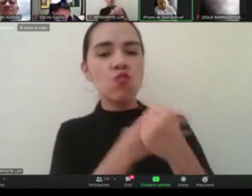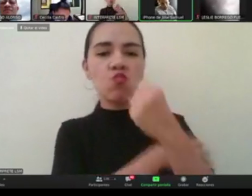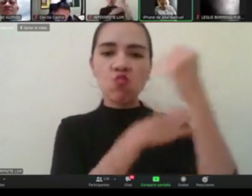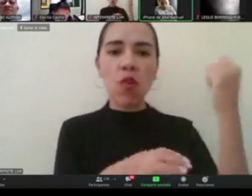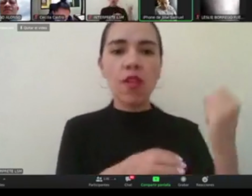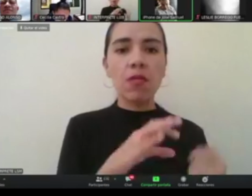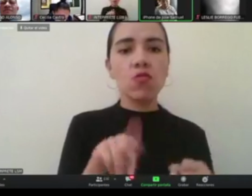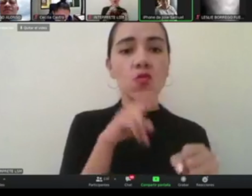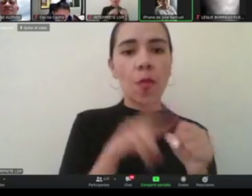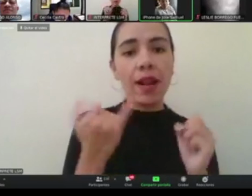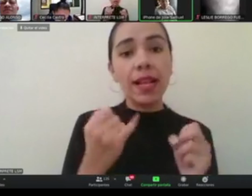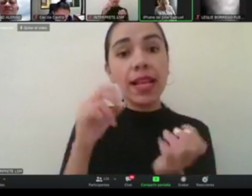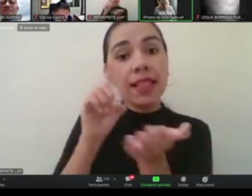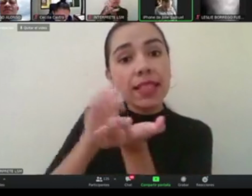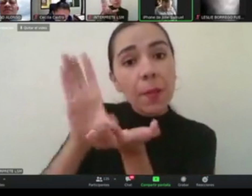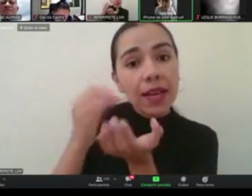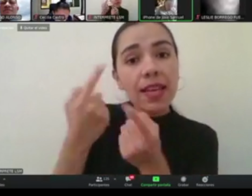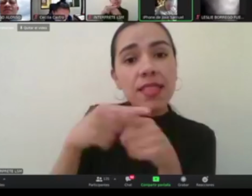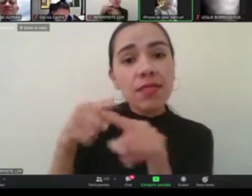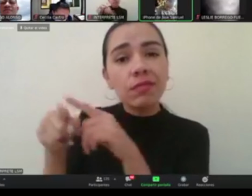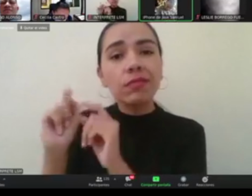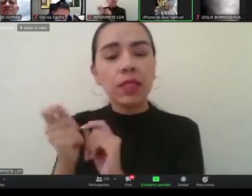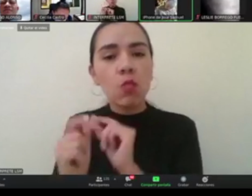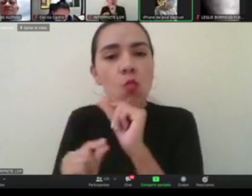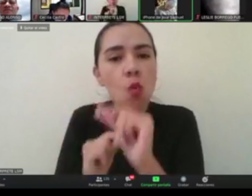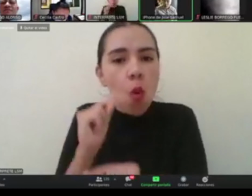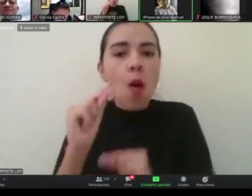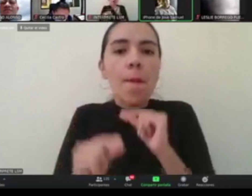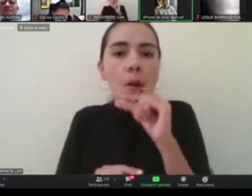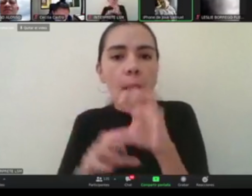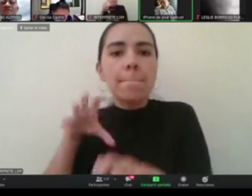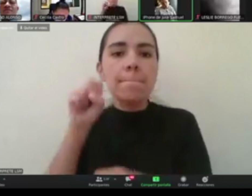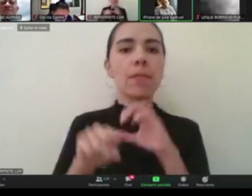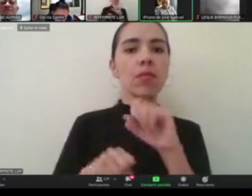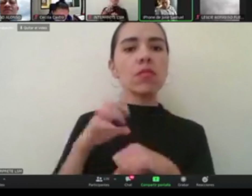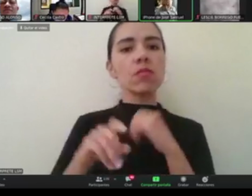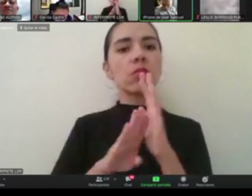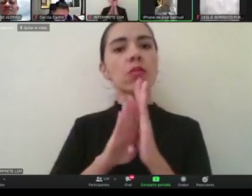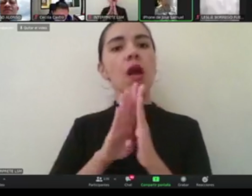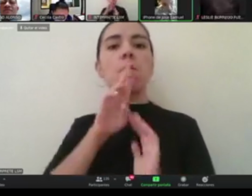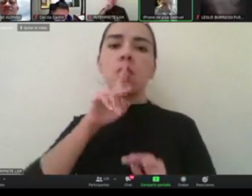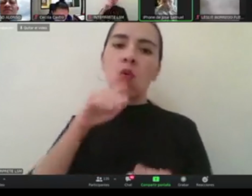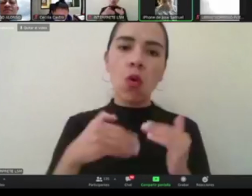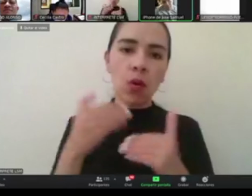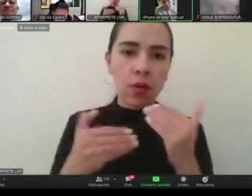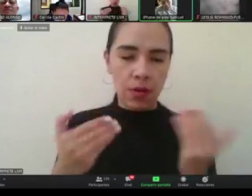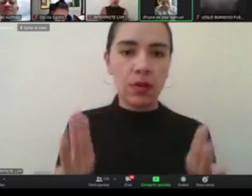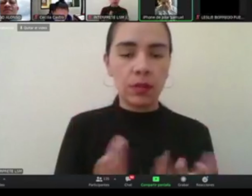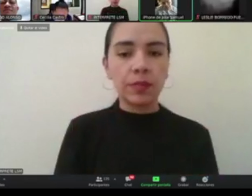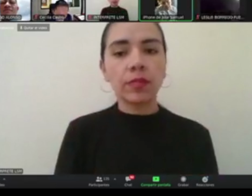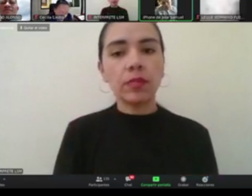la discapacidad y la diversidad poco a poco han ido ganando terreno a este discurso hegemónico de